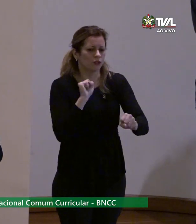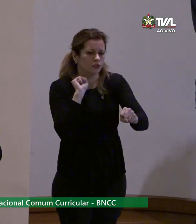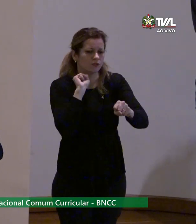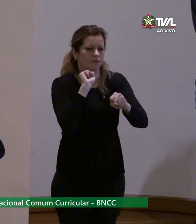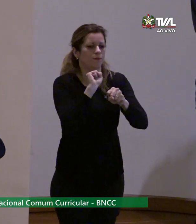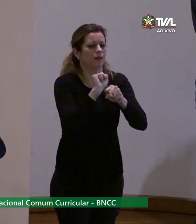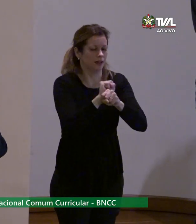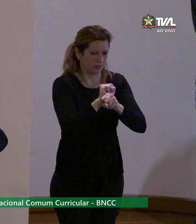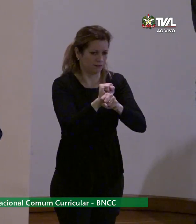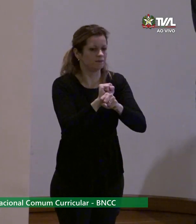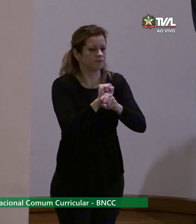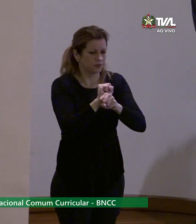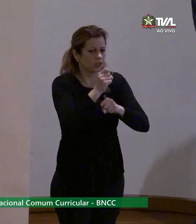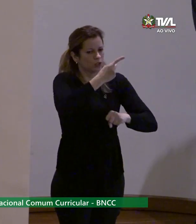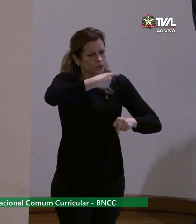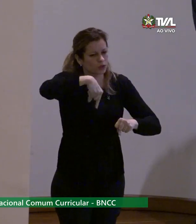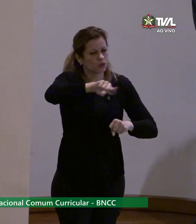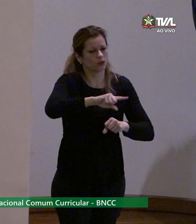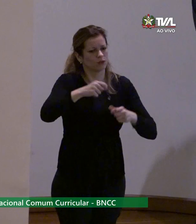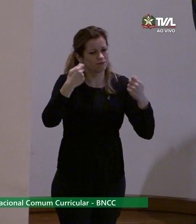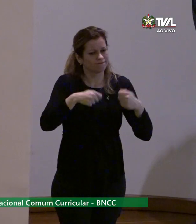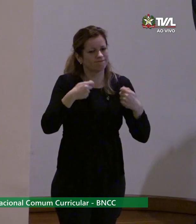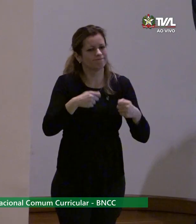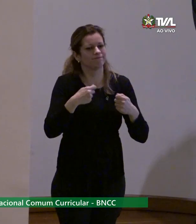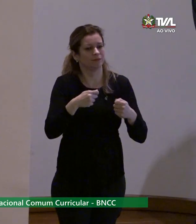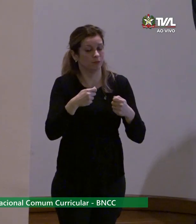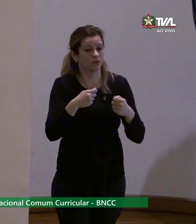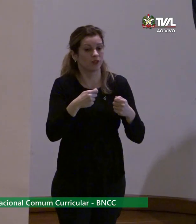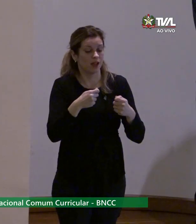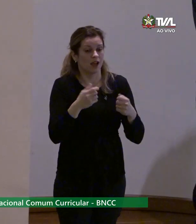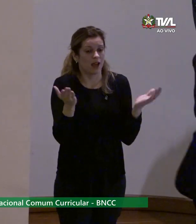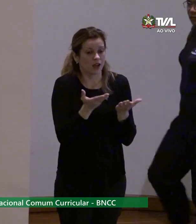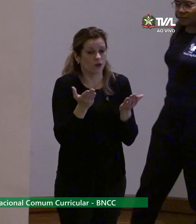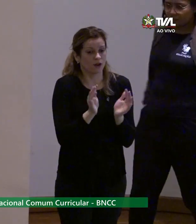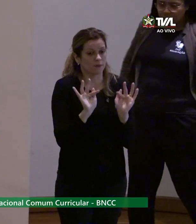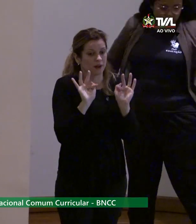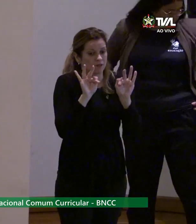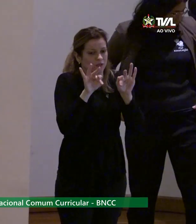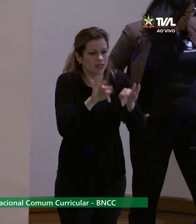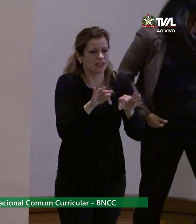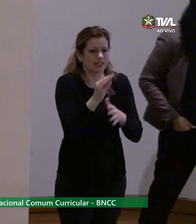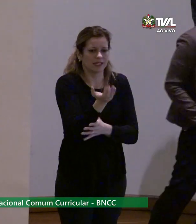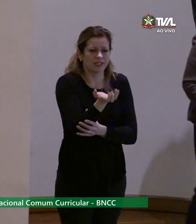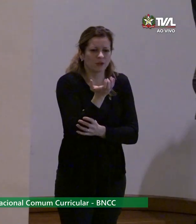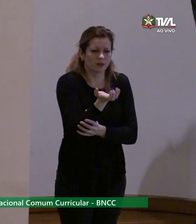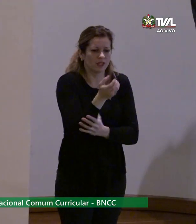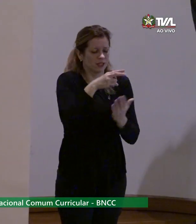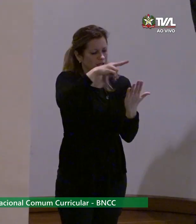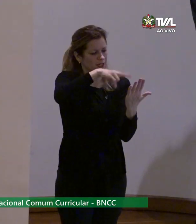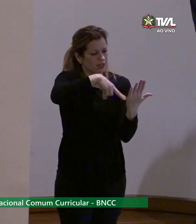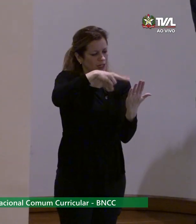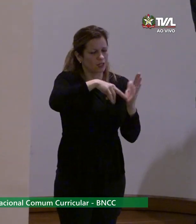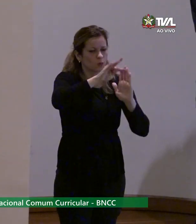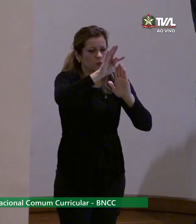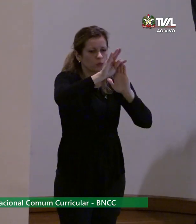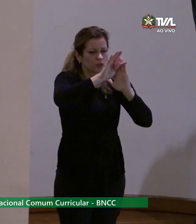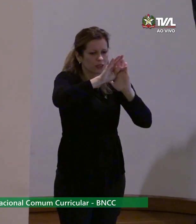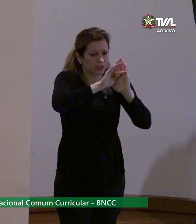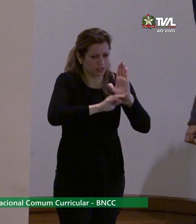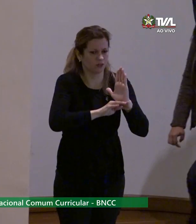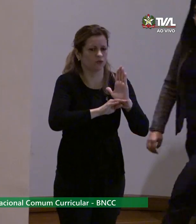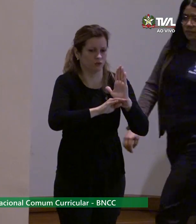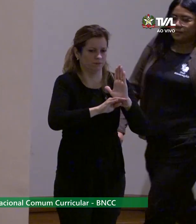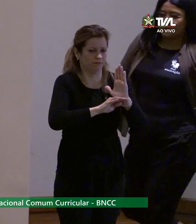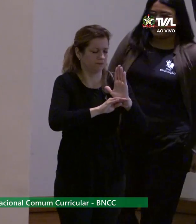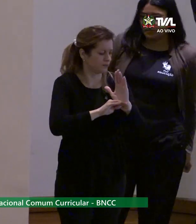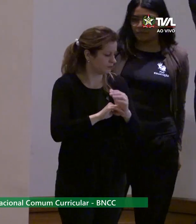que sempre continuar na nossa evolução Pra finalizar eu queria ler o texto que a NASA